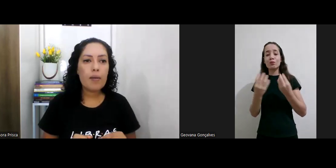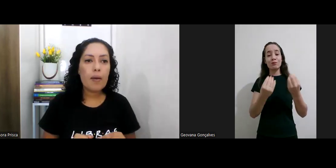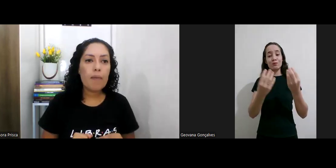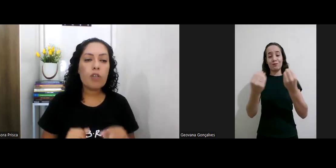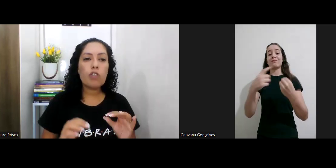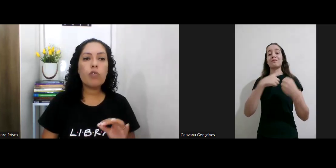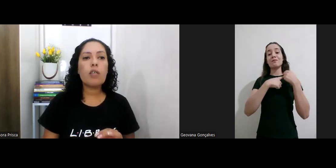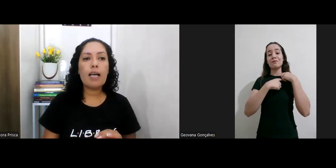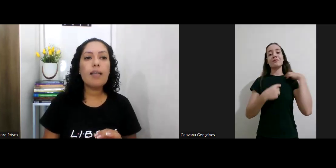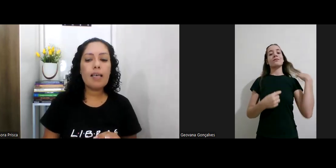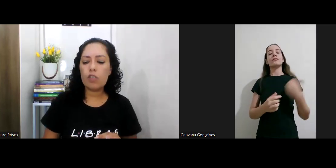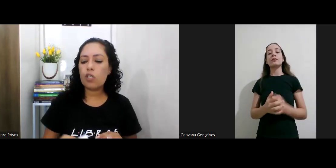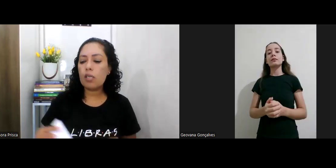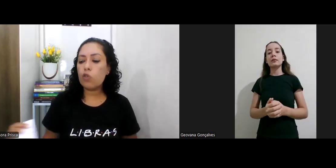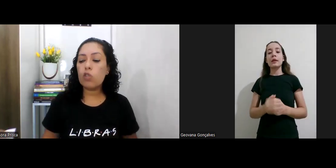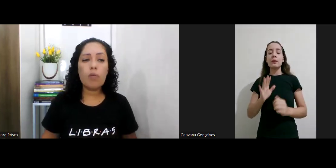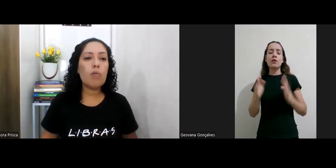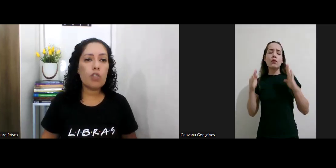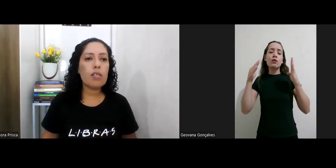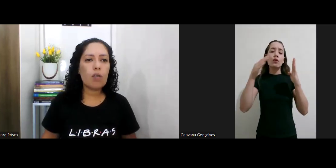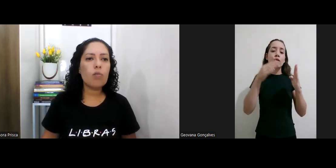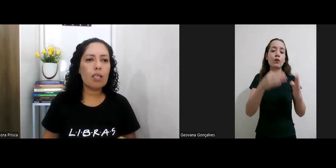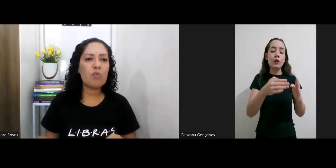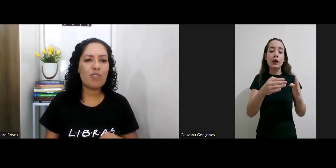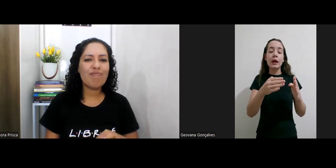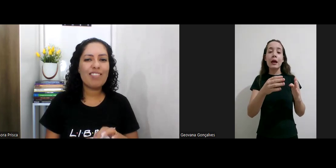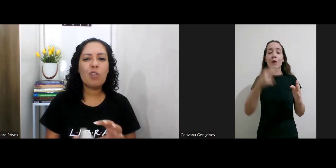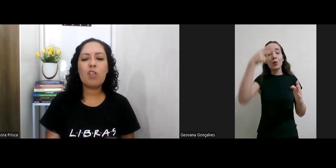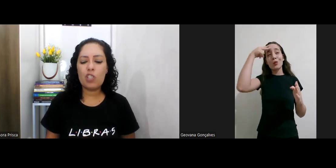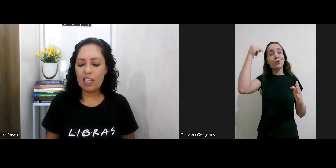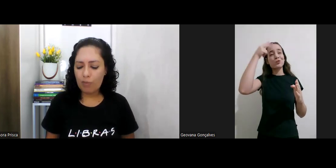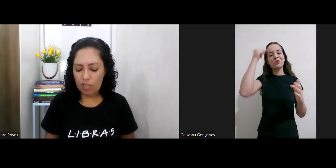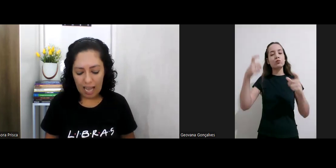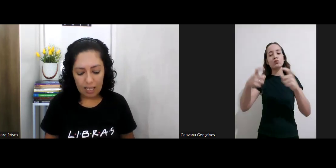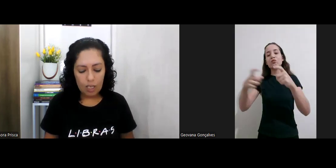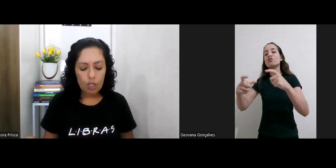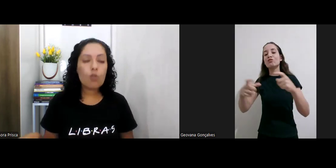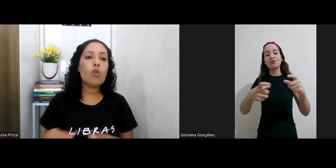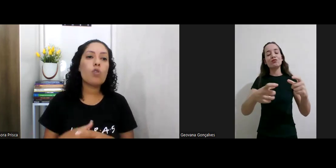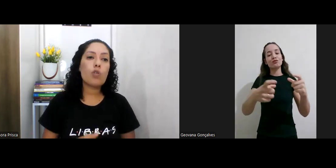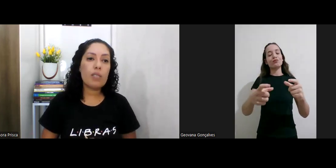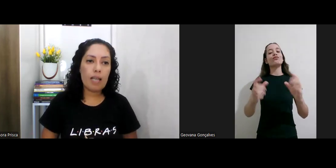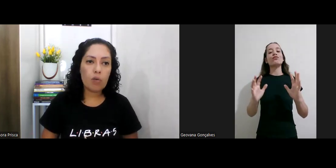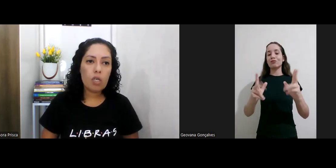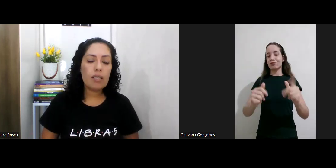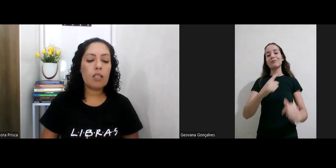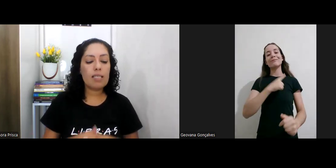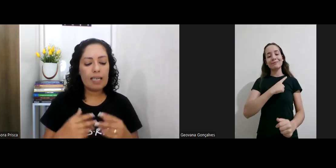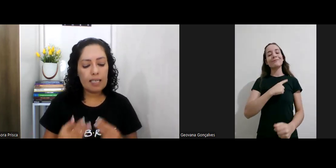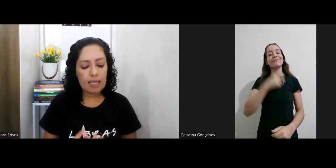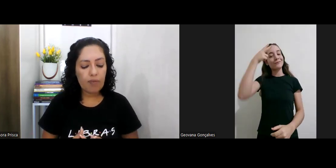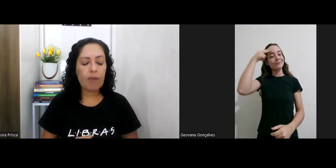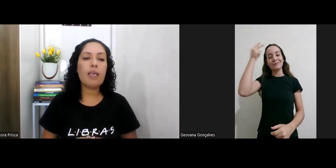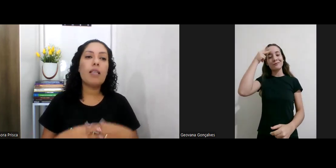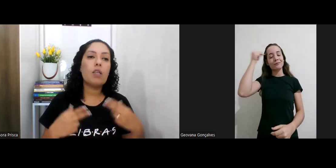imensa. Mas nós vamos focar nesses que são os que normalmente nós encontramos quando nós chegamos lá no nosso hospital, na